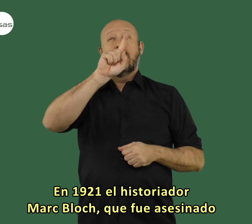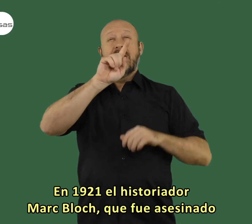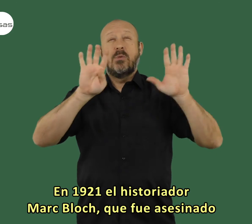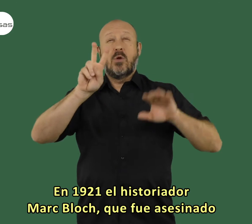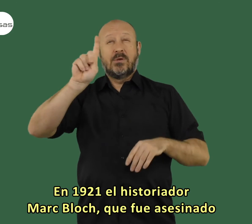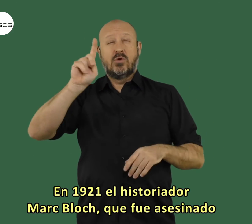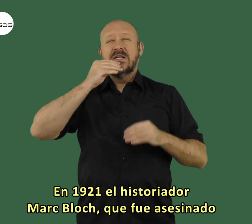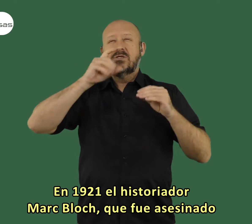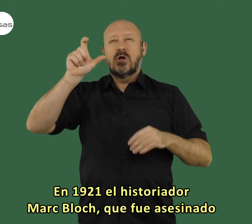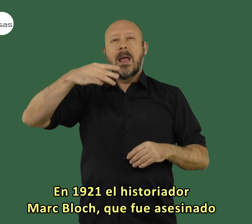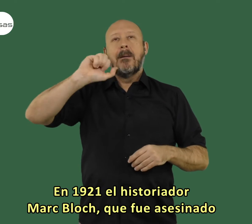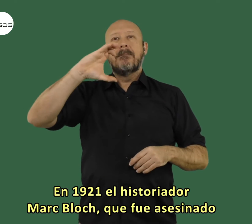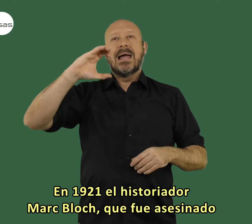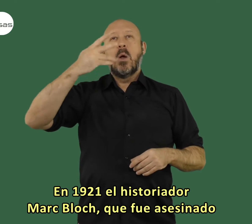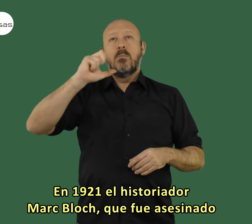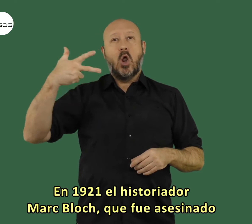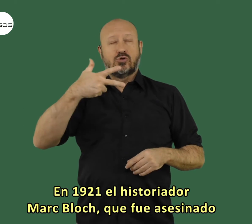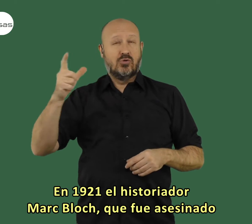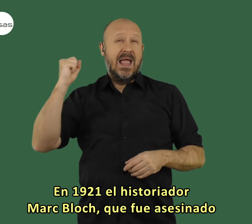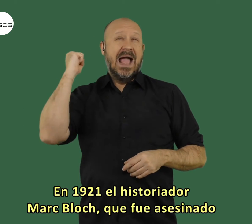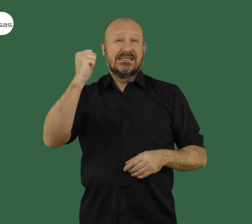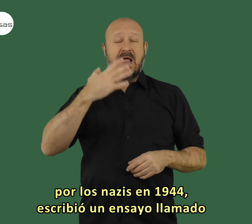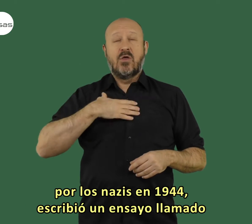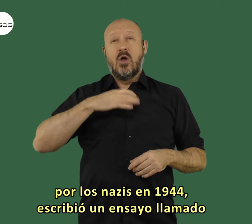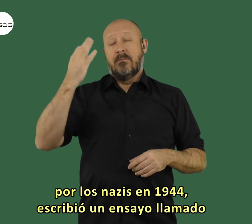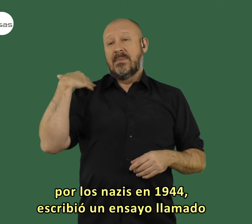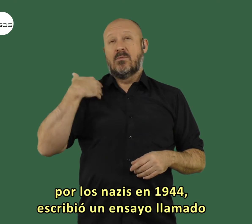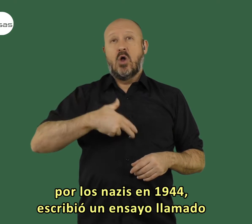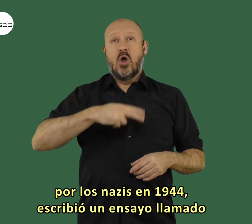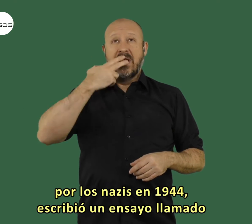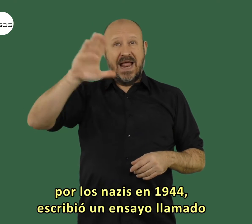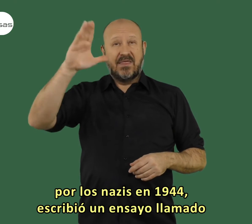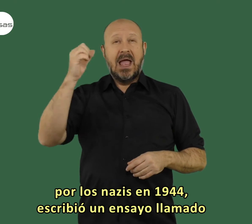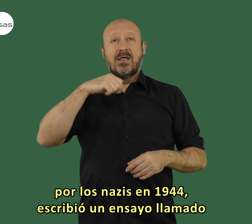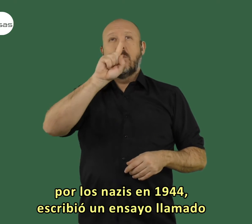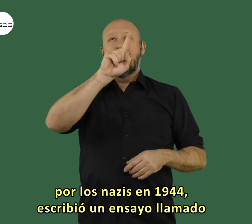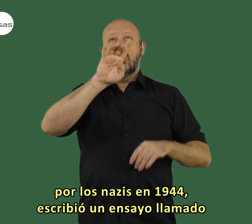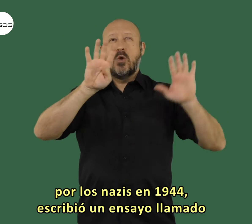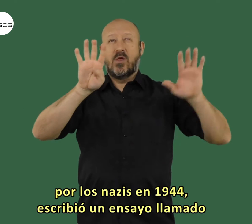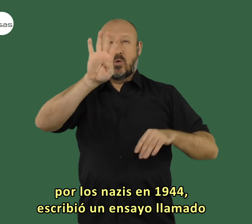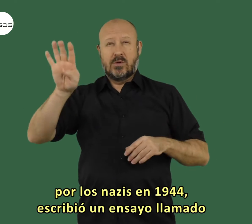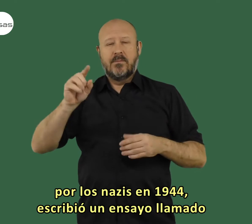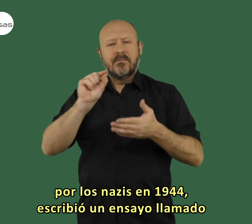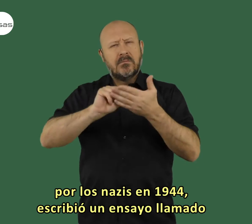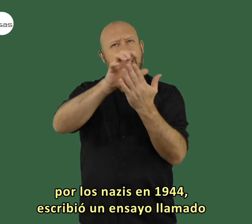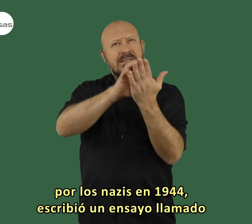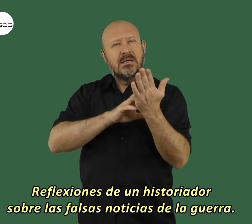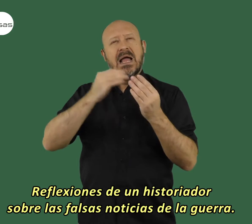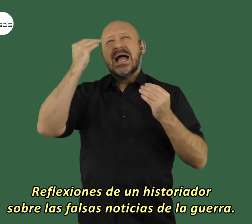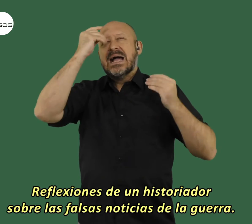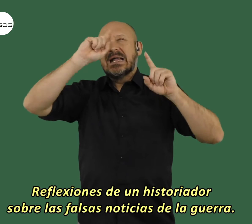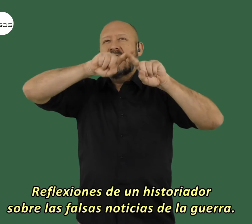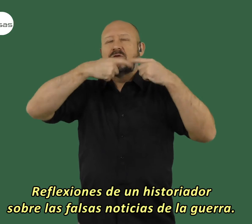En 1921, el historiador Mark Bloch, que fue asesinado por los nazis en 1944, escribió un ensayo